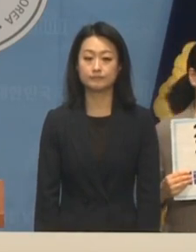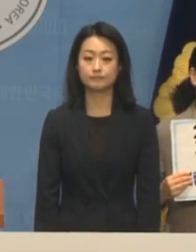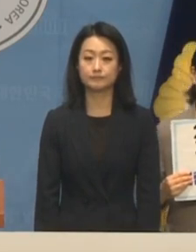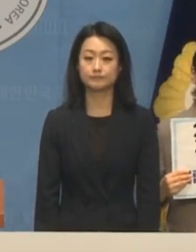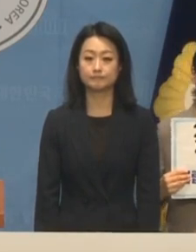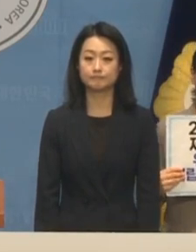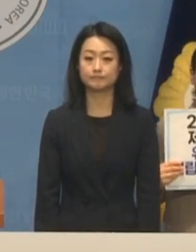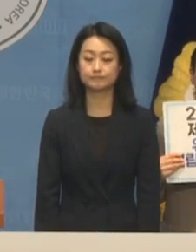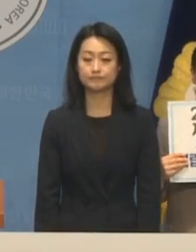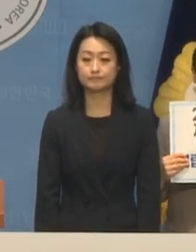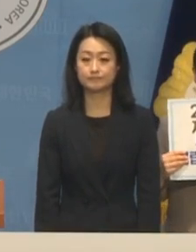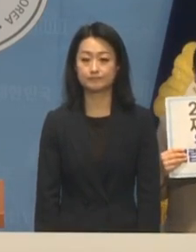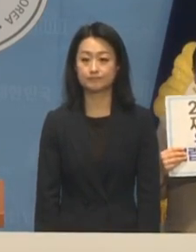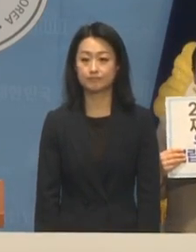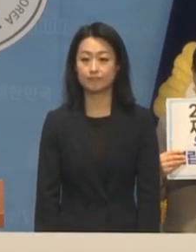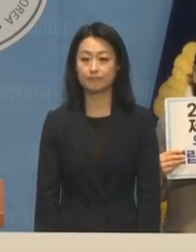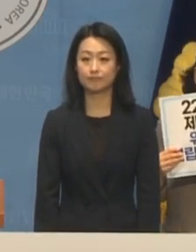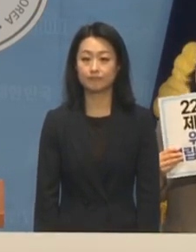예,